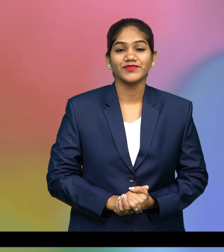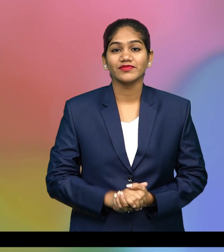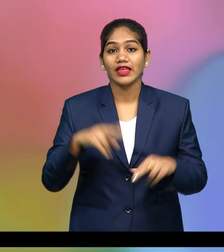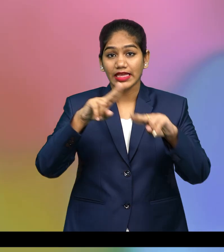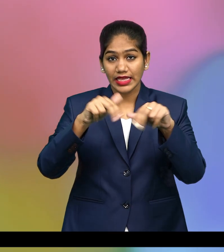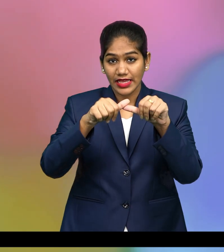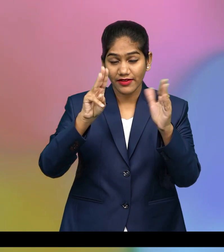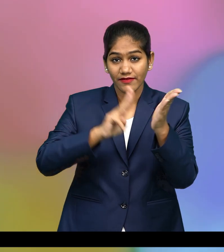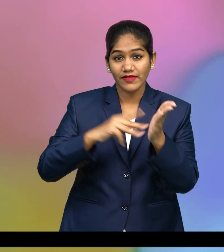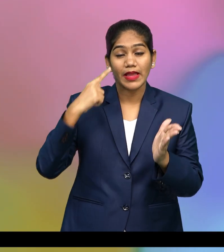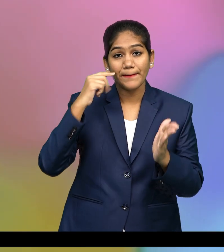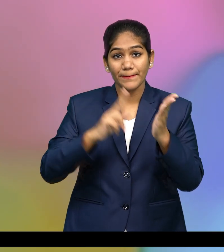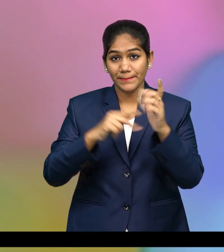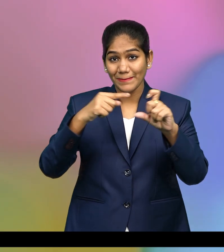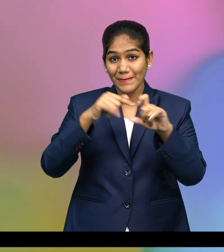1. కరువులు.